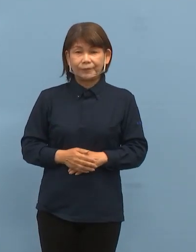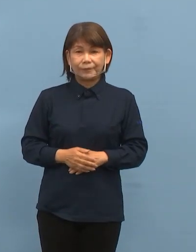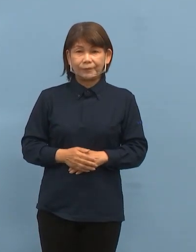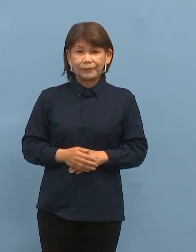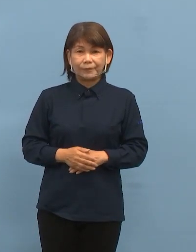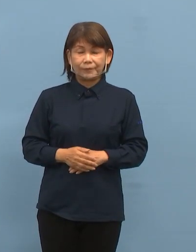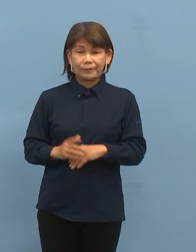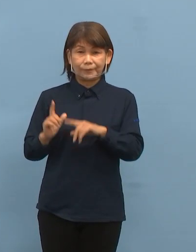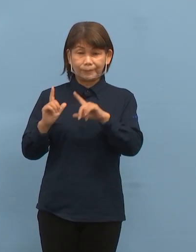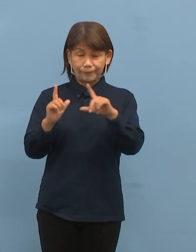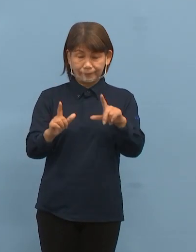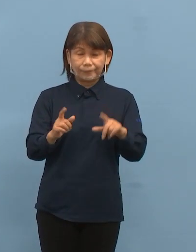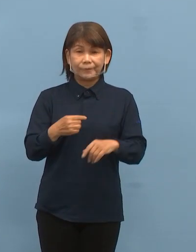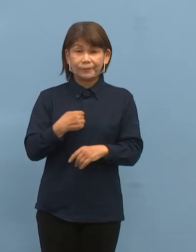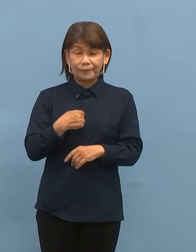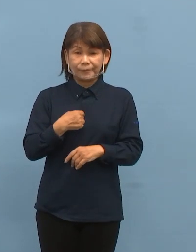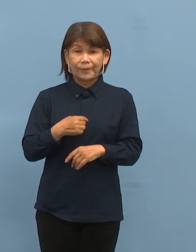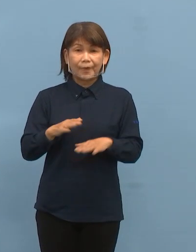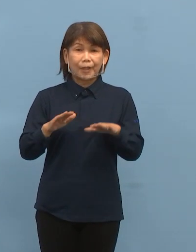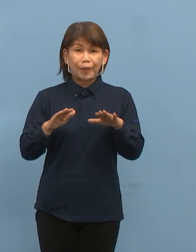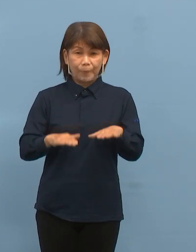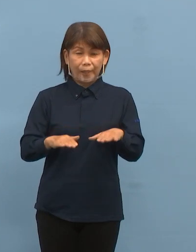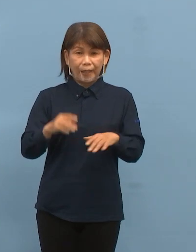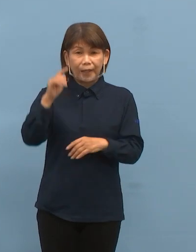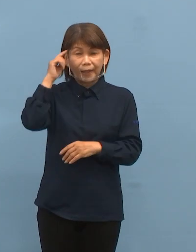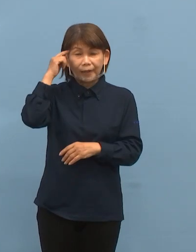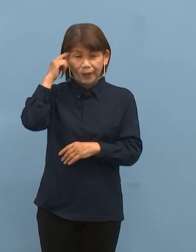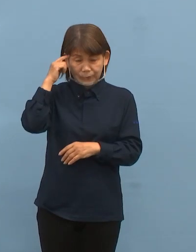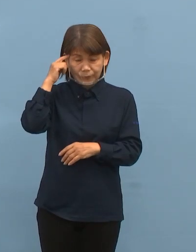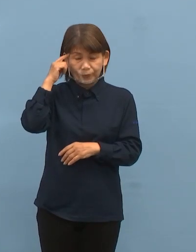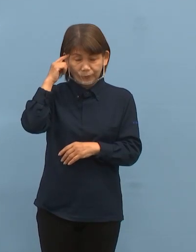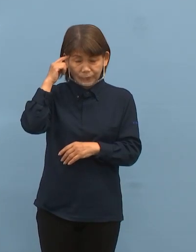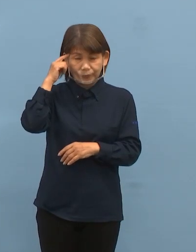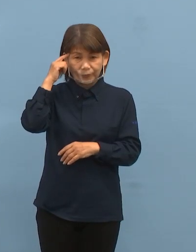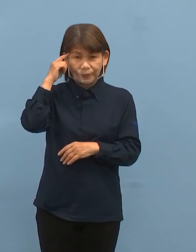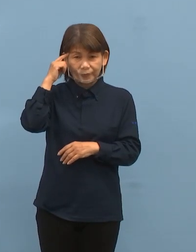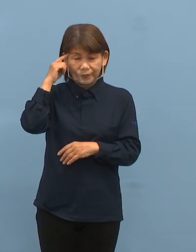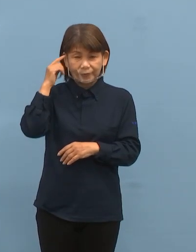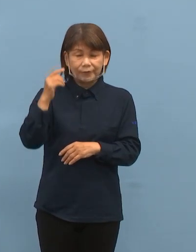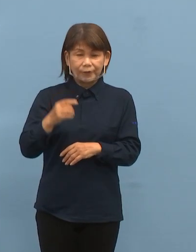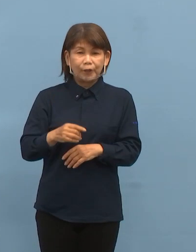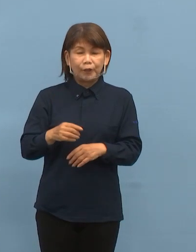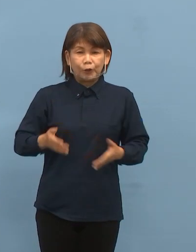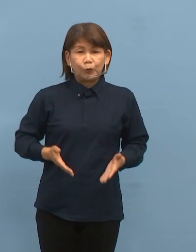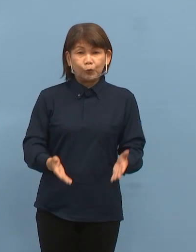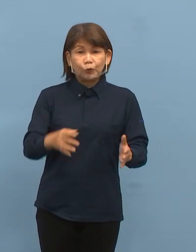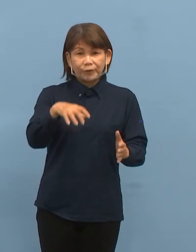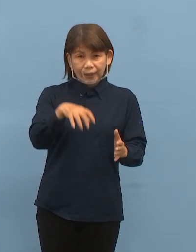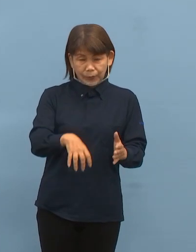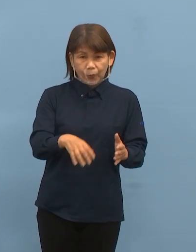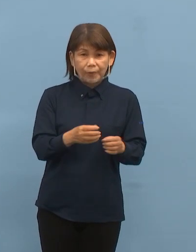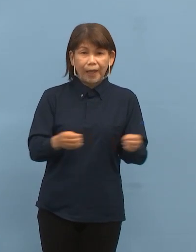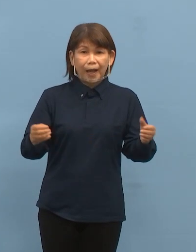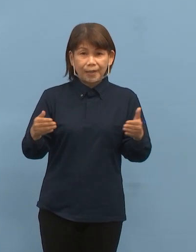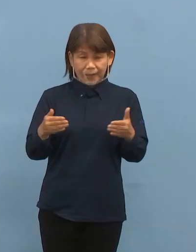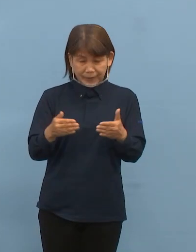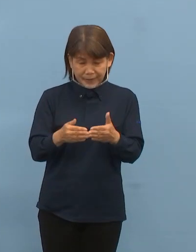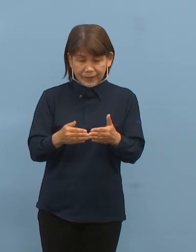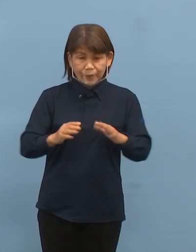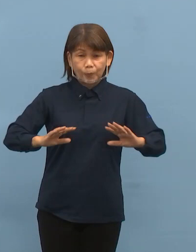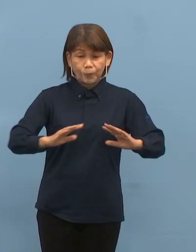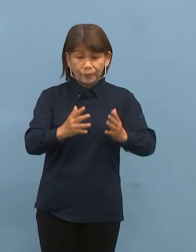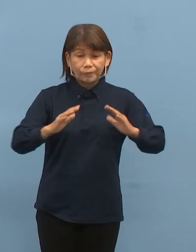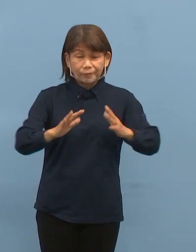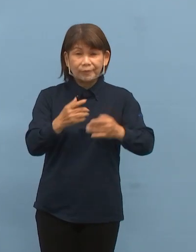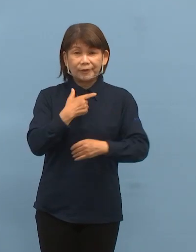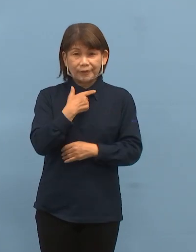がこれ今考えているその長崎選挙でも申し上げた通りですね、やっぱりふるさと長崎県を本当に元気にしていきたいという、